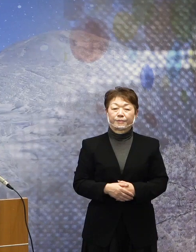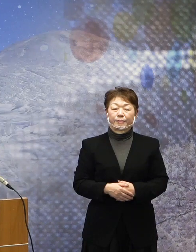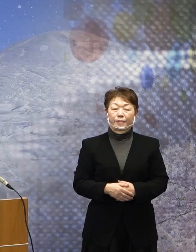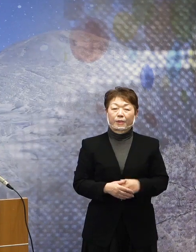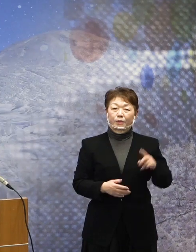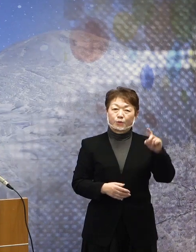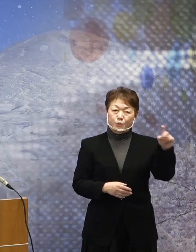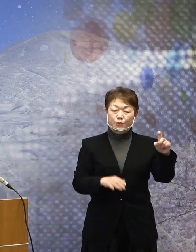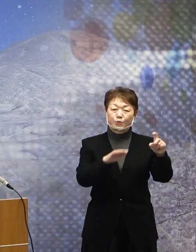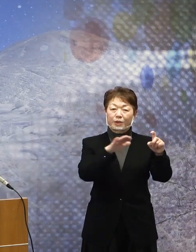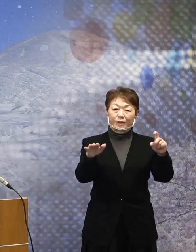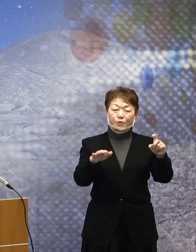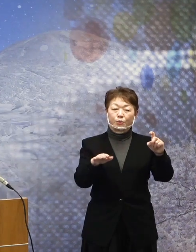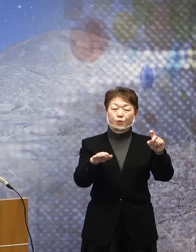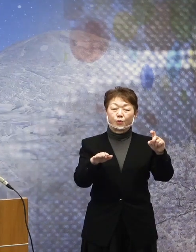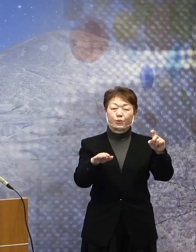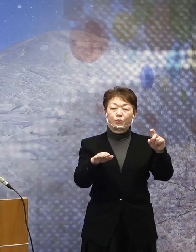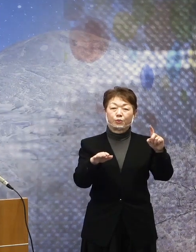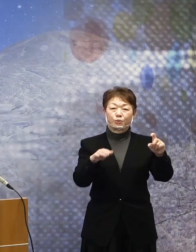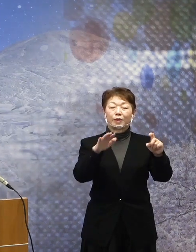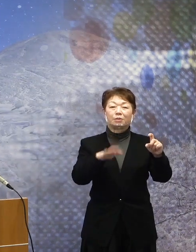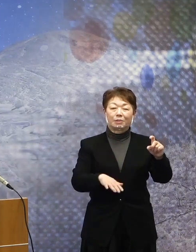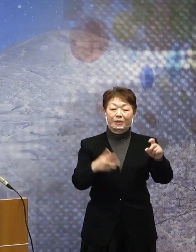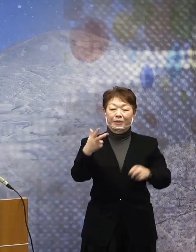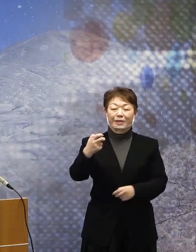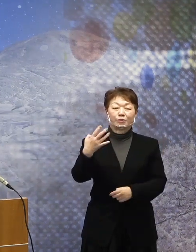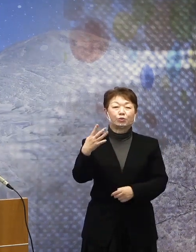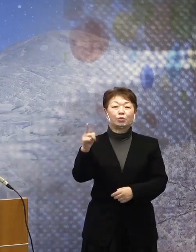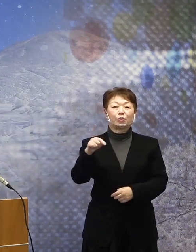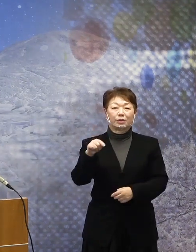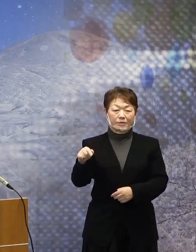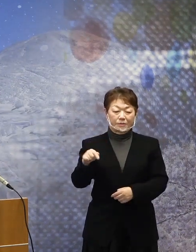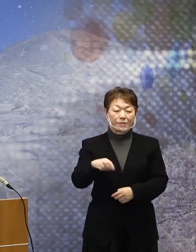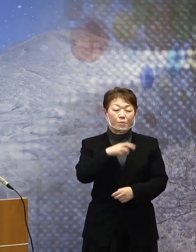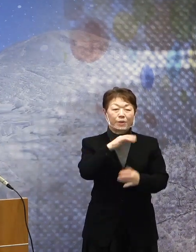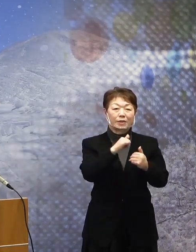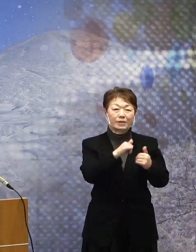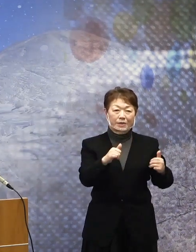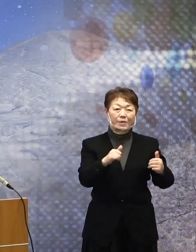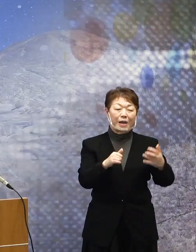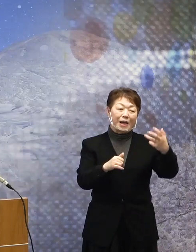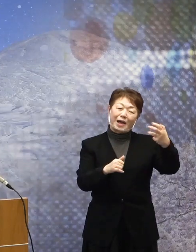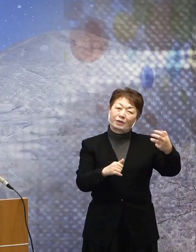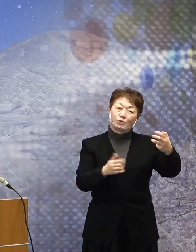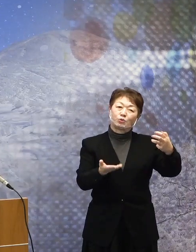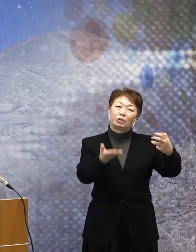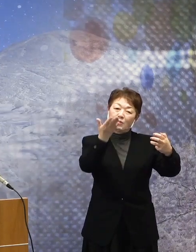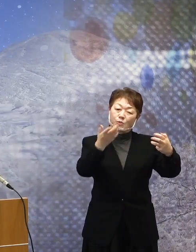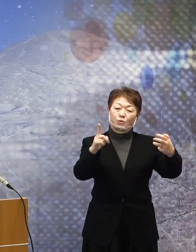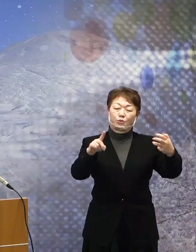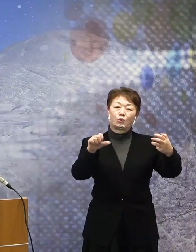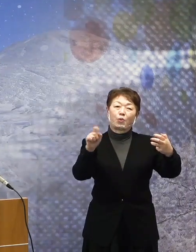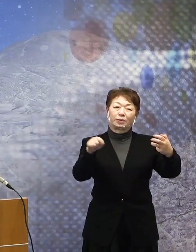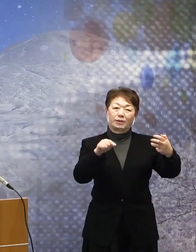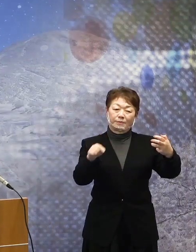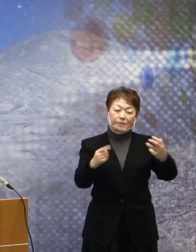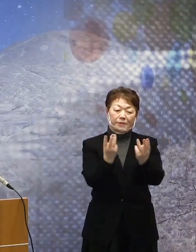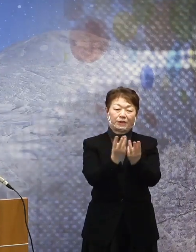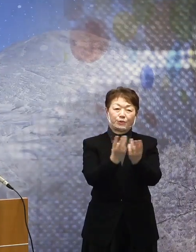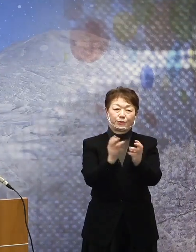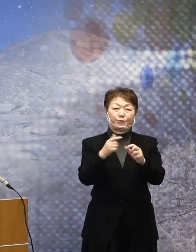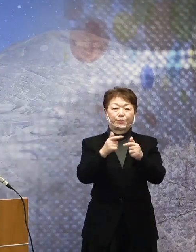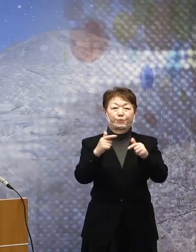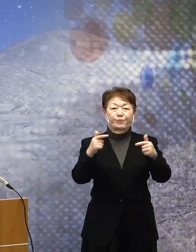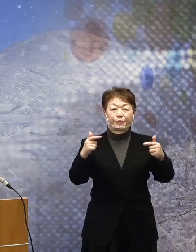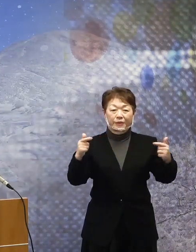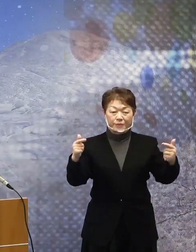10代と10歳には74ですので、確かに今日高齢者クラスターって80代以上が15名ということで人数は多くなっていますけれども